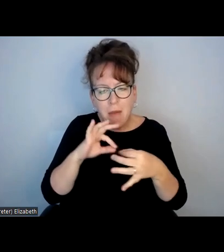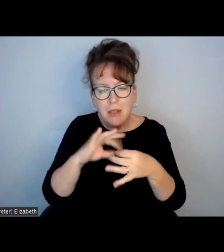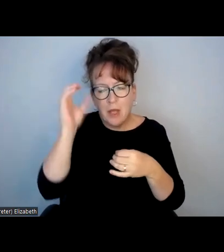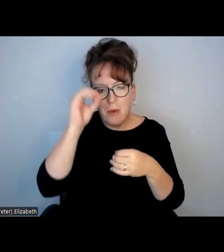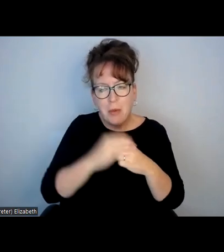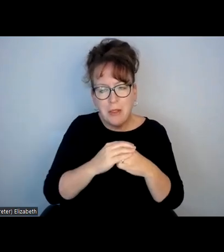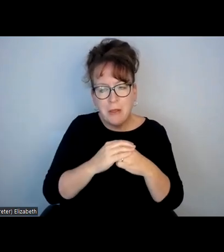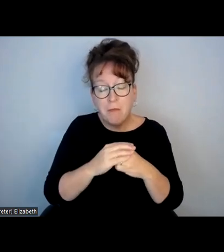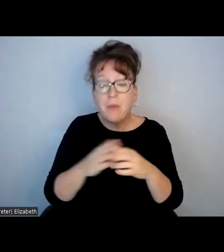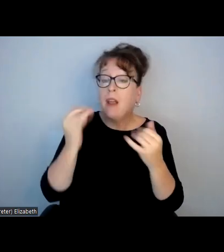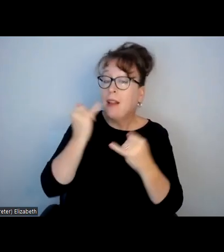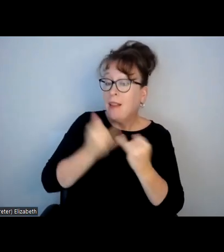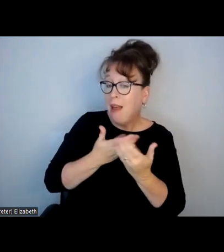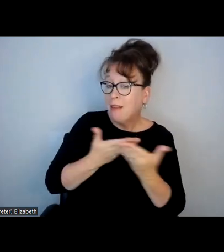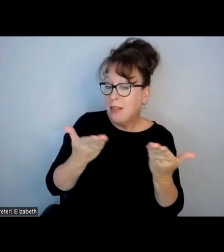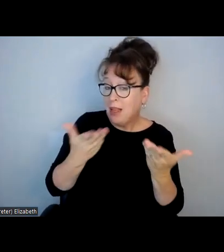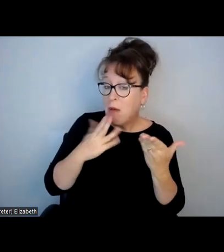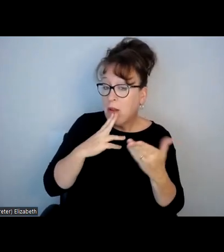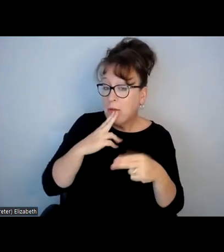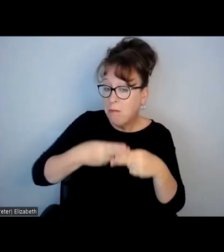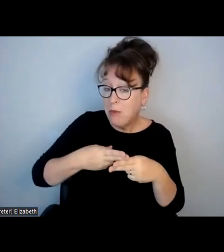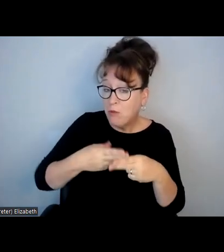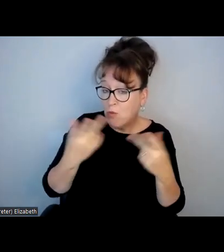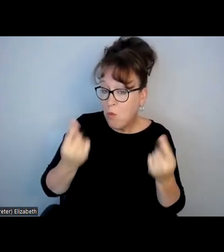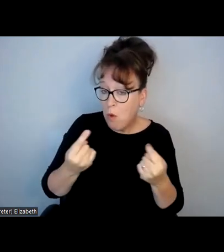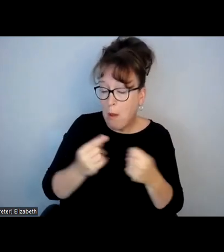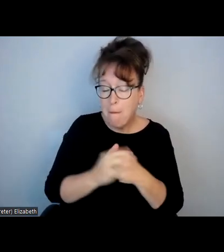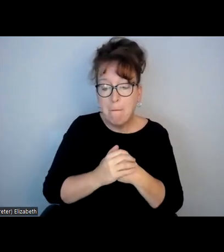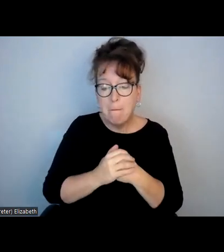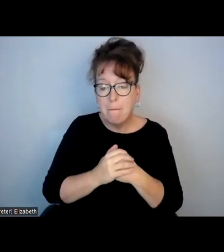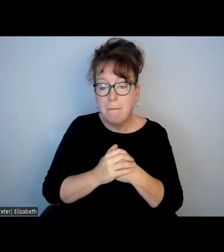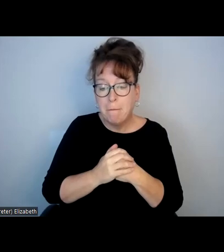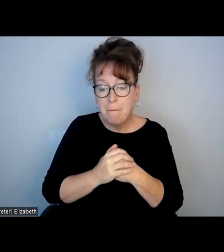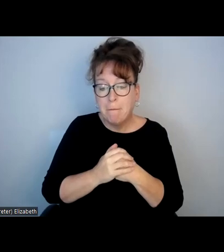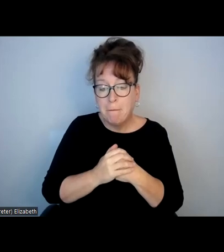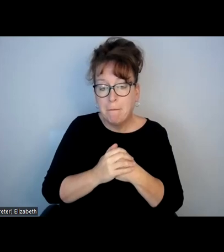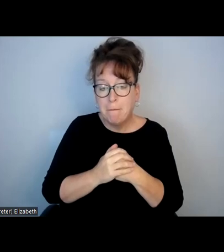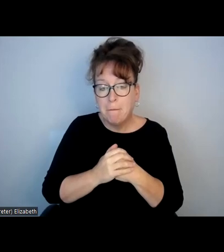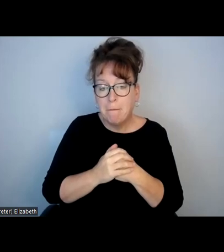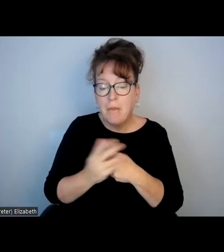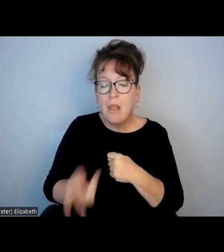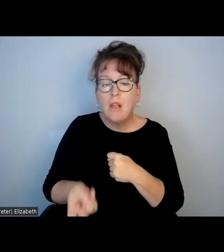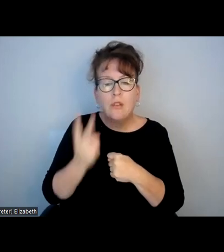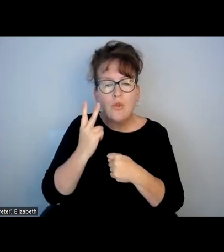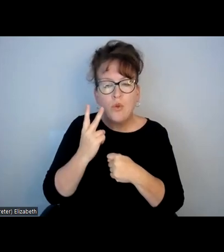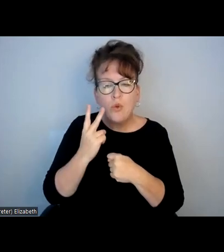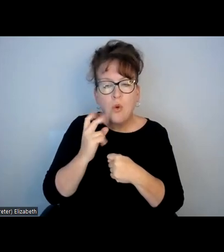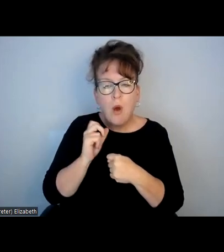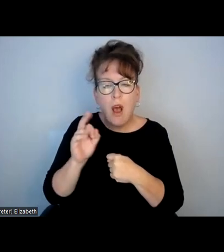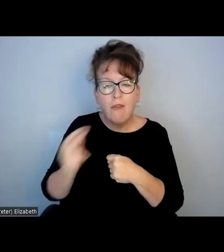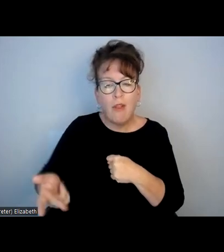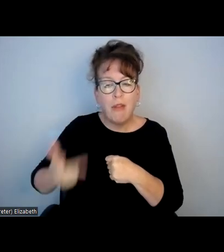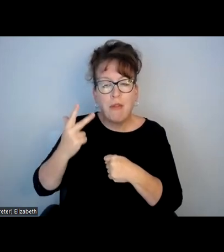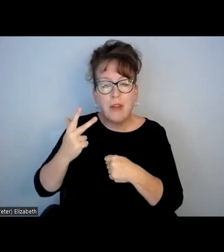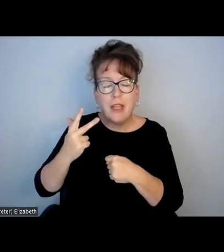impacto con esta trabajo de la comisión que tengan una voz dentro de ella así que dos de los tres